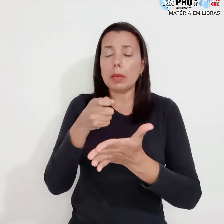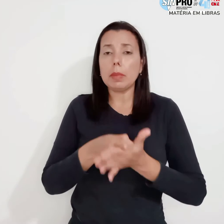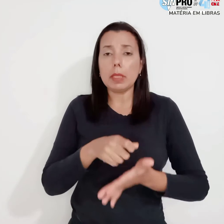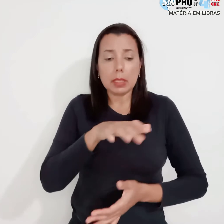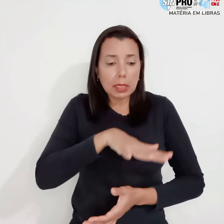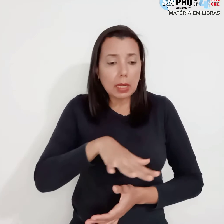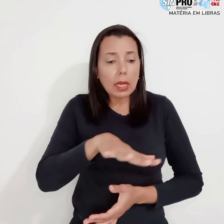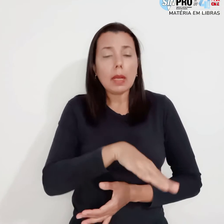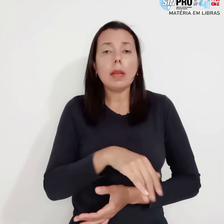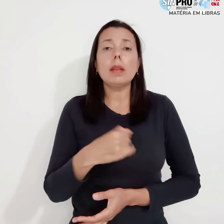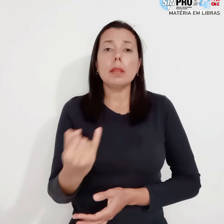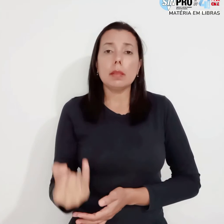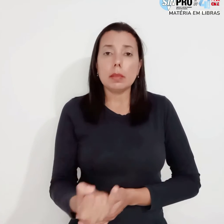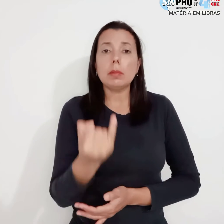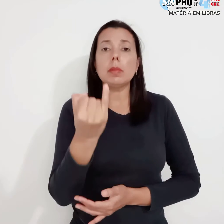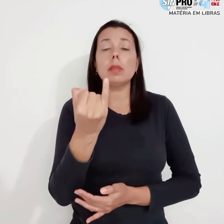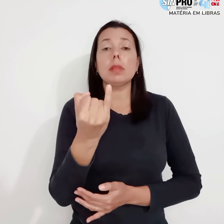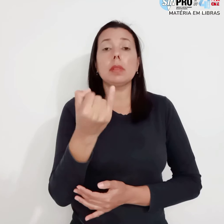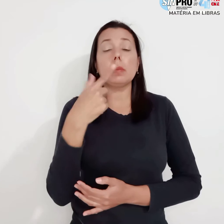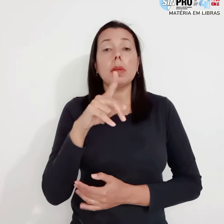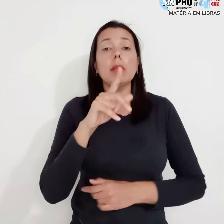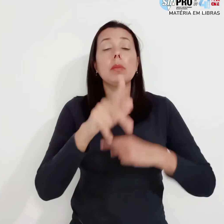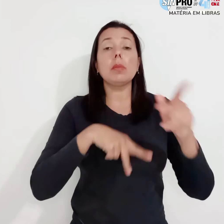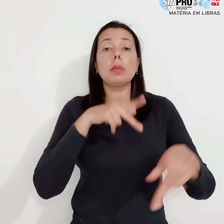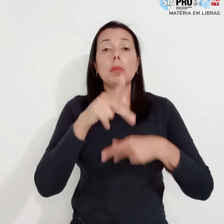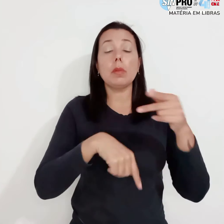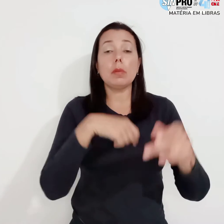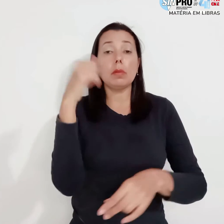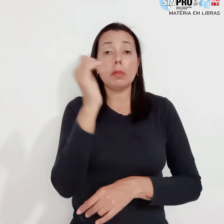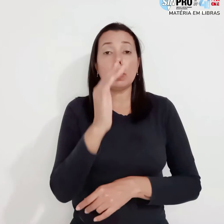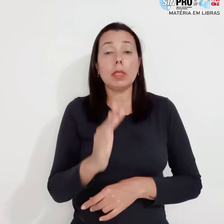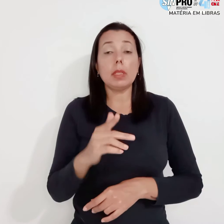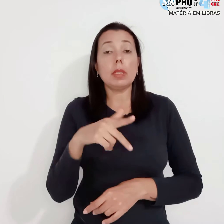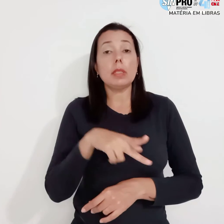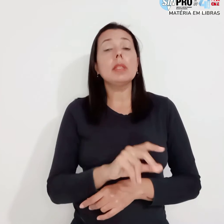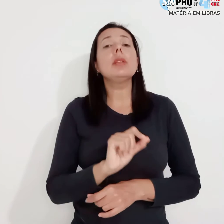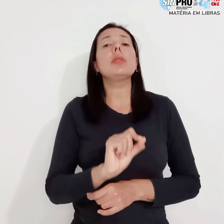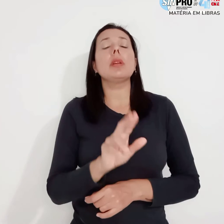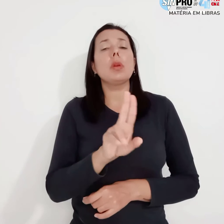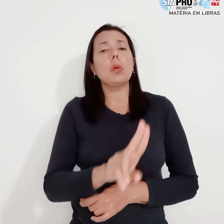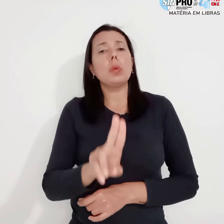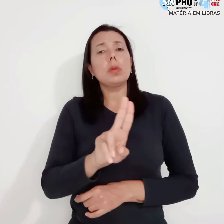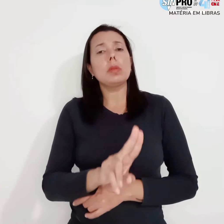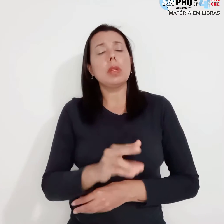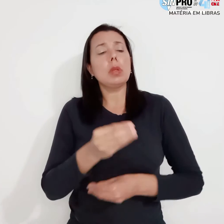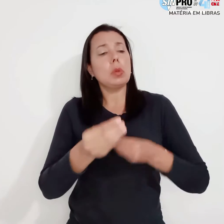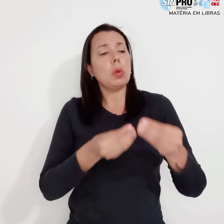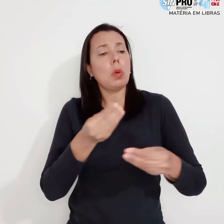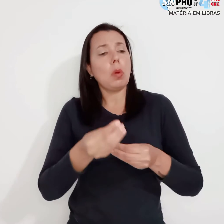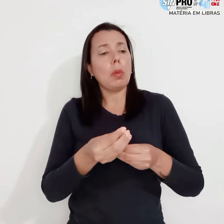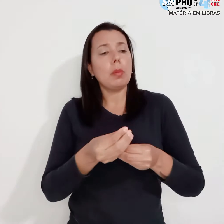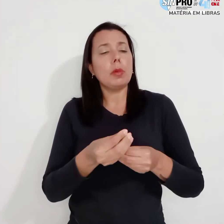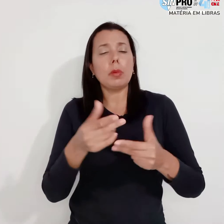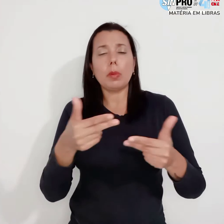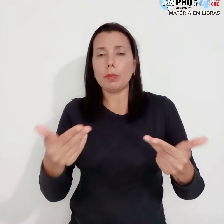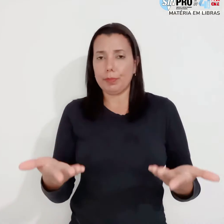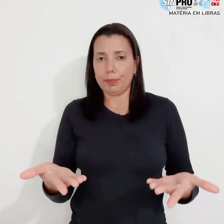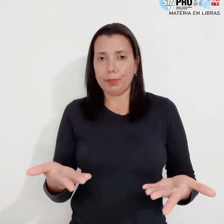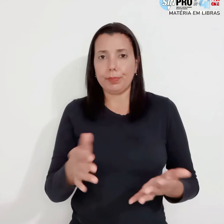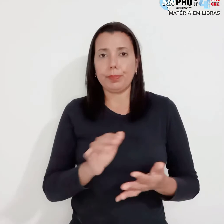investimentos em áreas fundamentais para o povo brasileiro sejam utilizados como barganha.